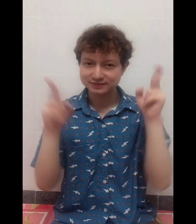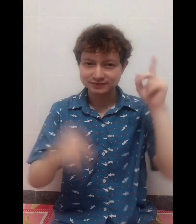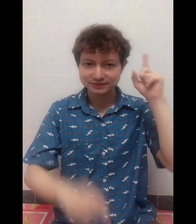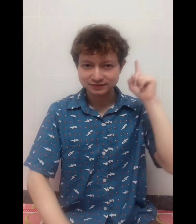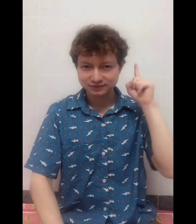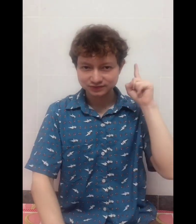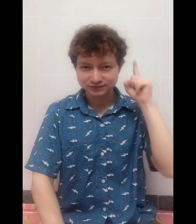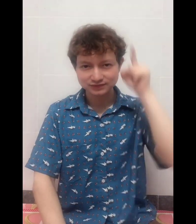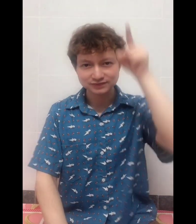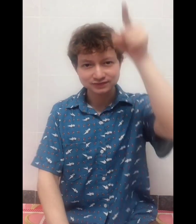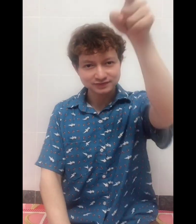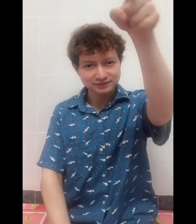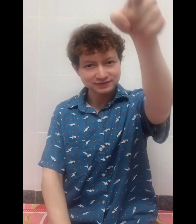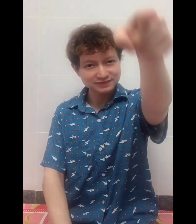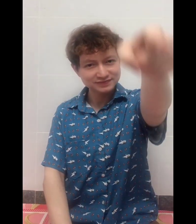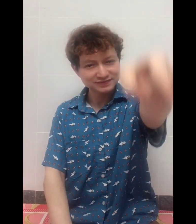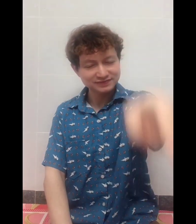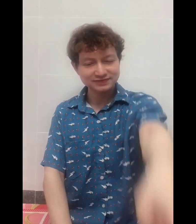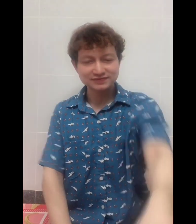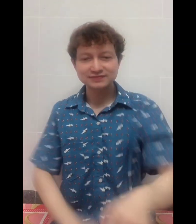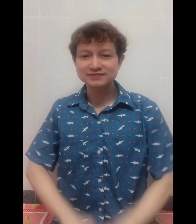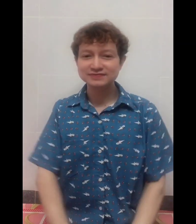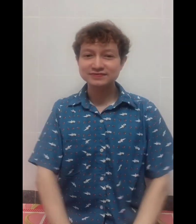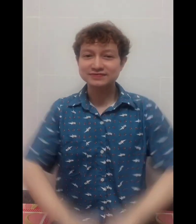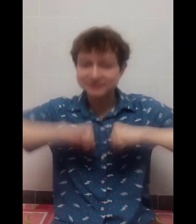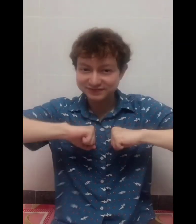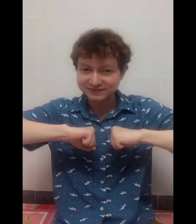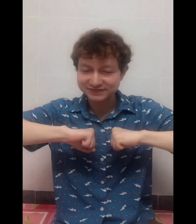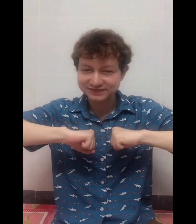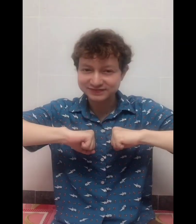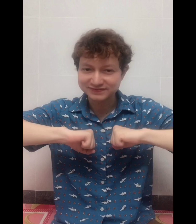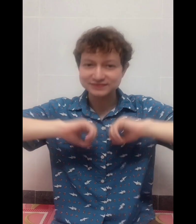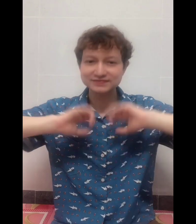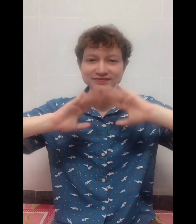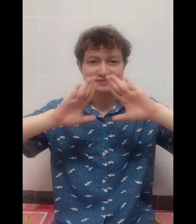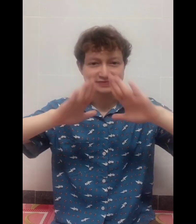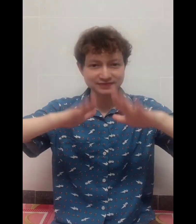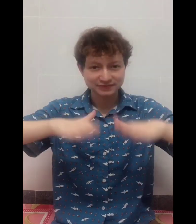take it too far tap tap